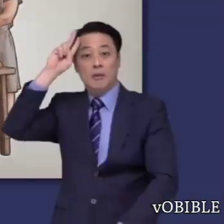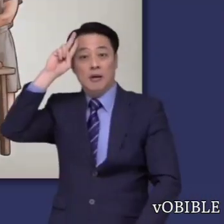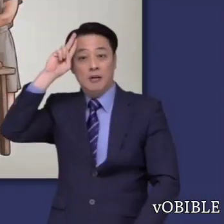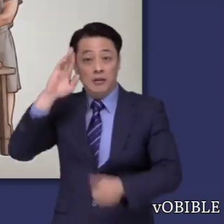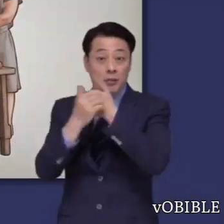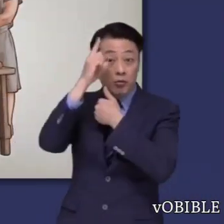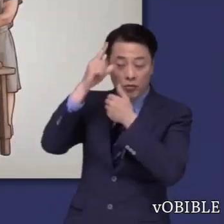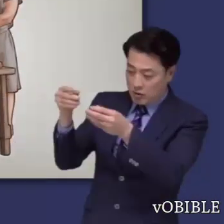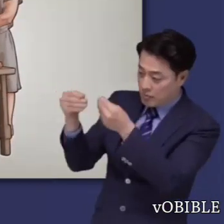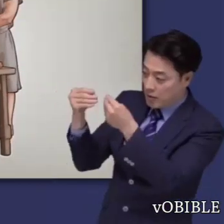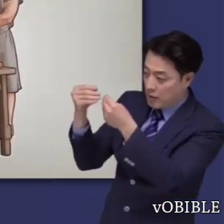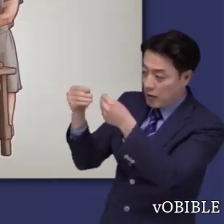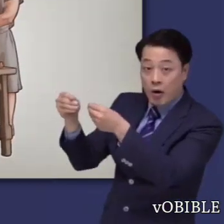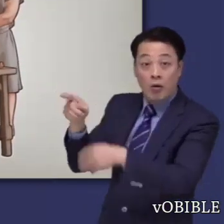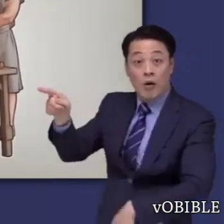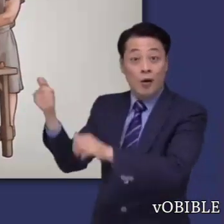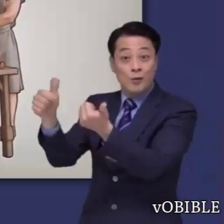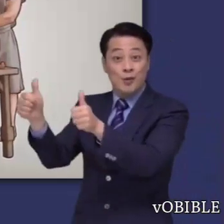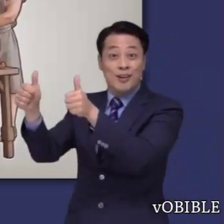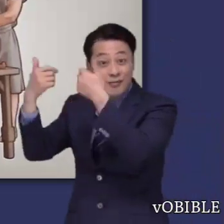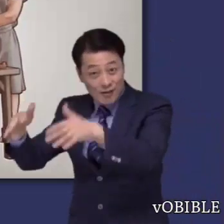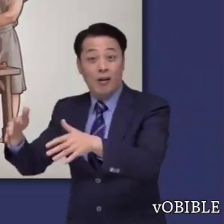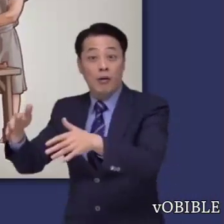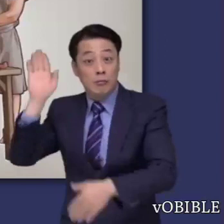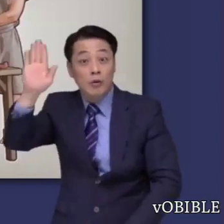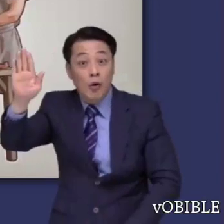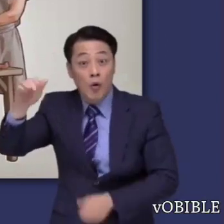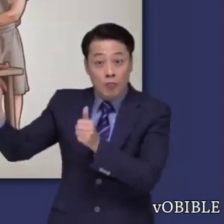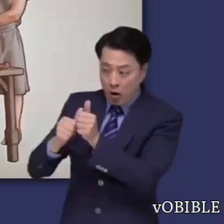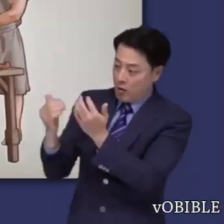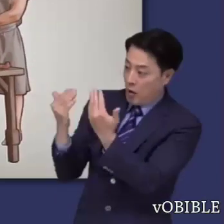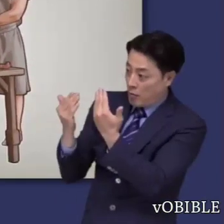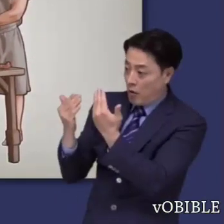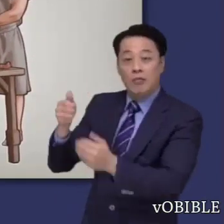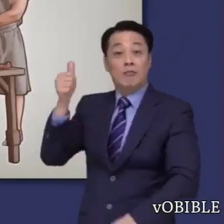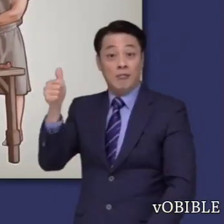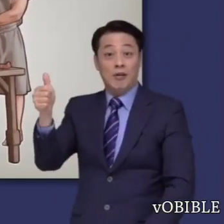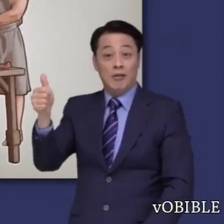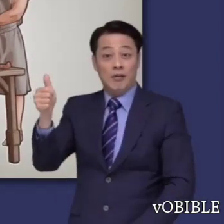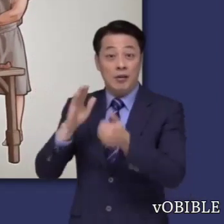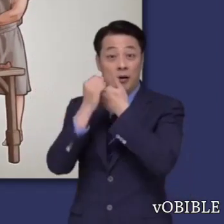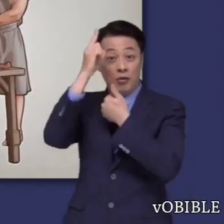一位乐于助人的基督徒弟兄。保罗甚至想把奥尼西木留在罗马。